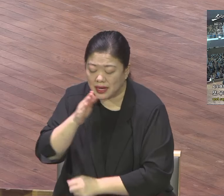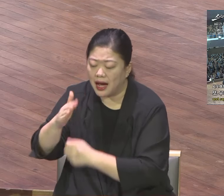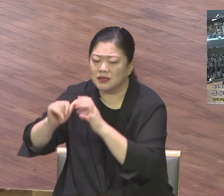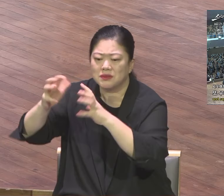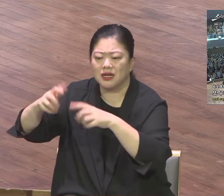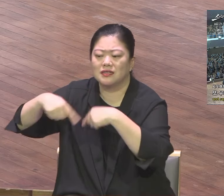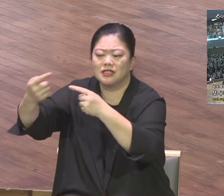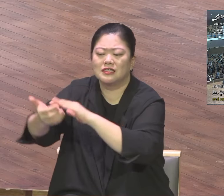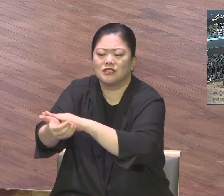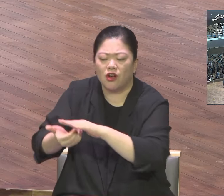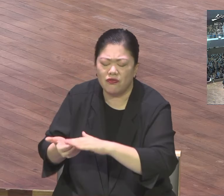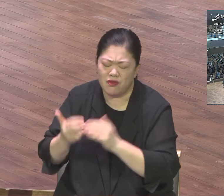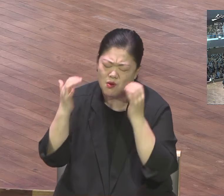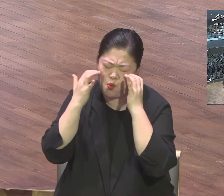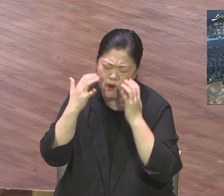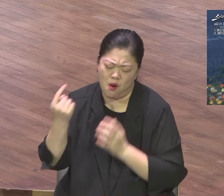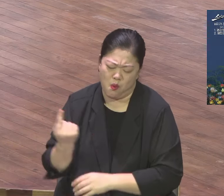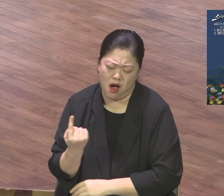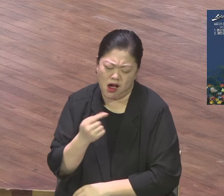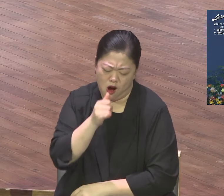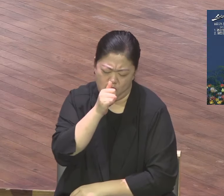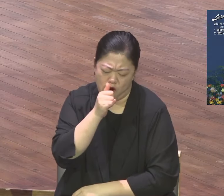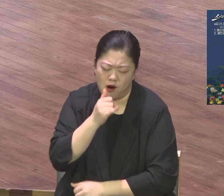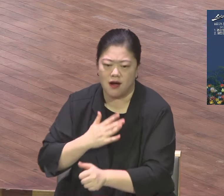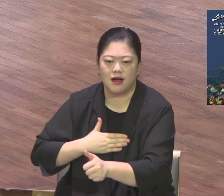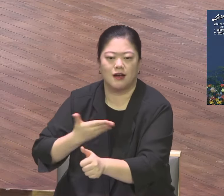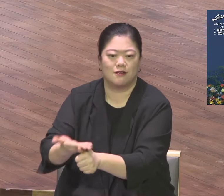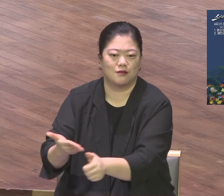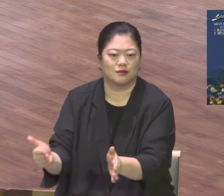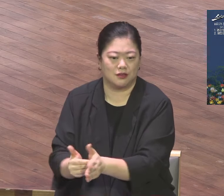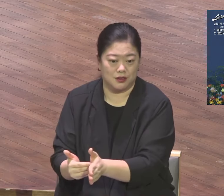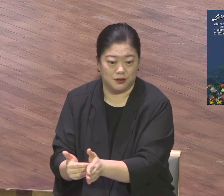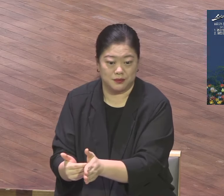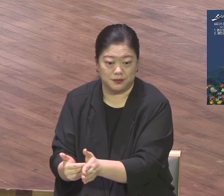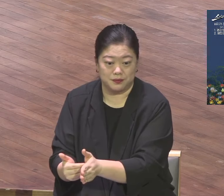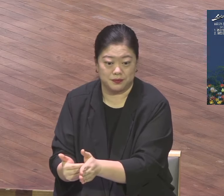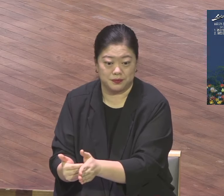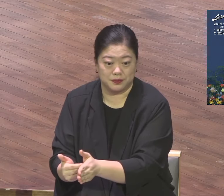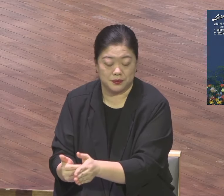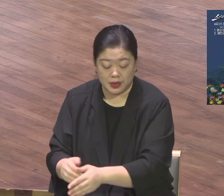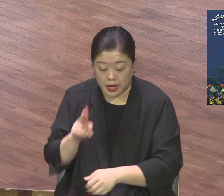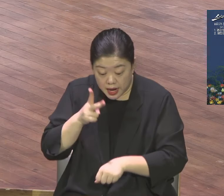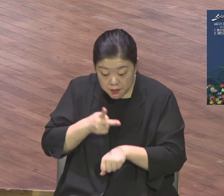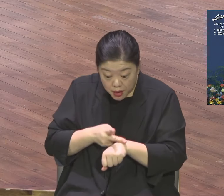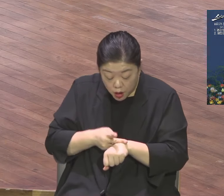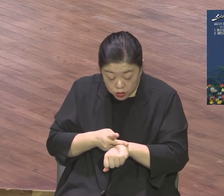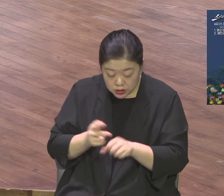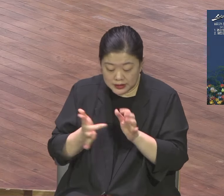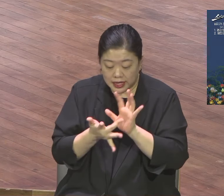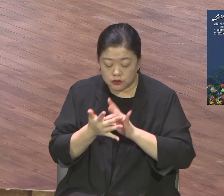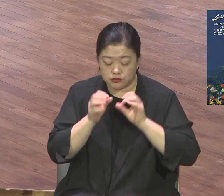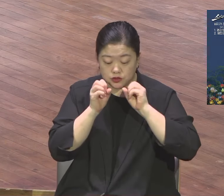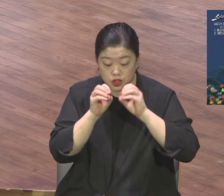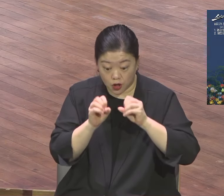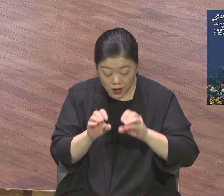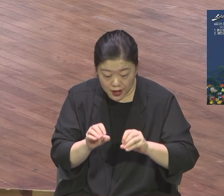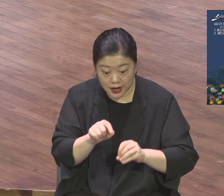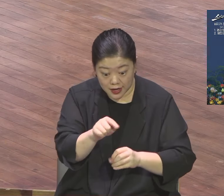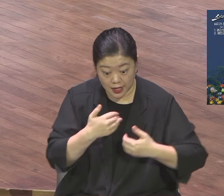하고. 자, 전도 여행을 하면서 세운 일꾼들에게 이 메시지를 하고 있는 거예요.